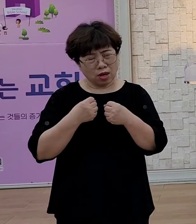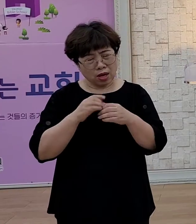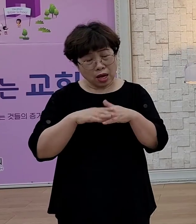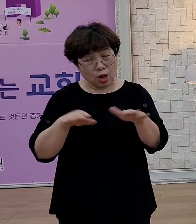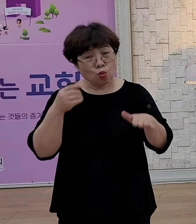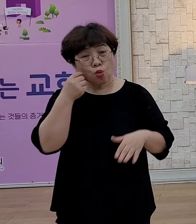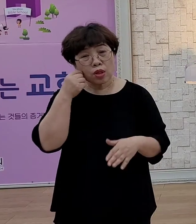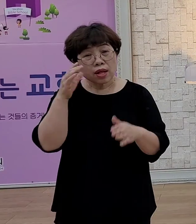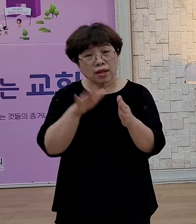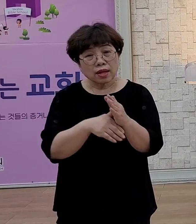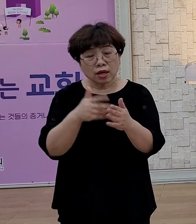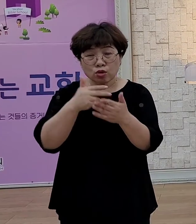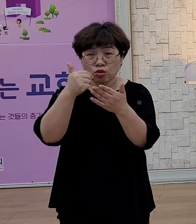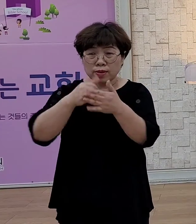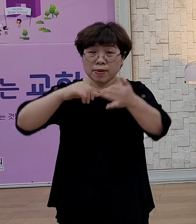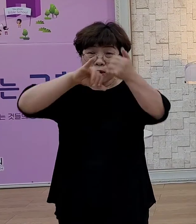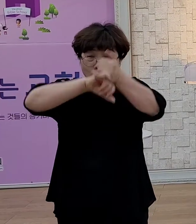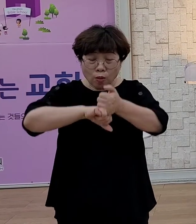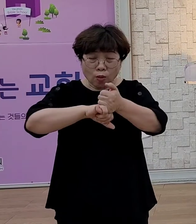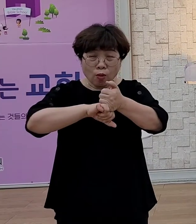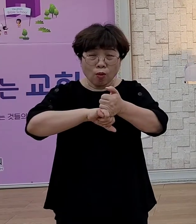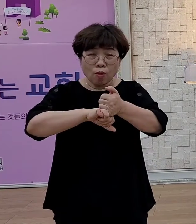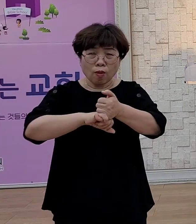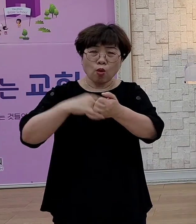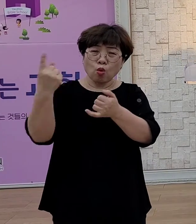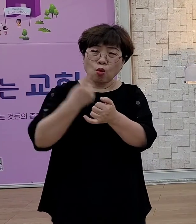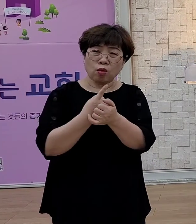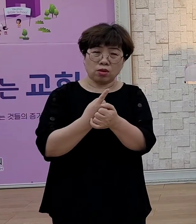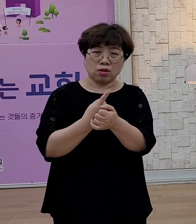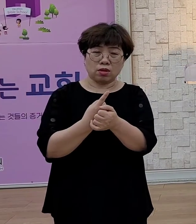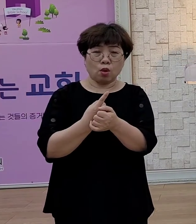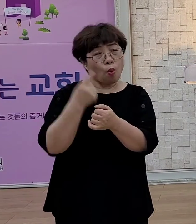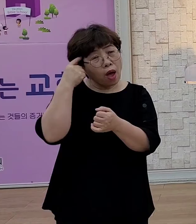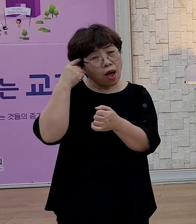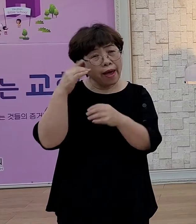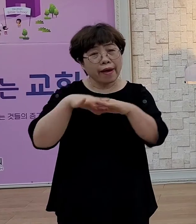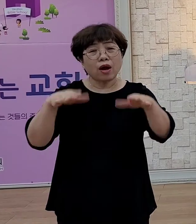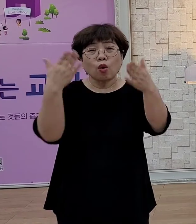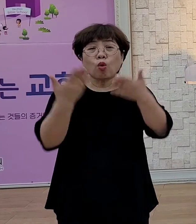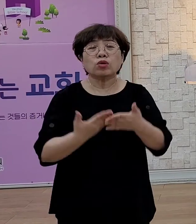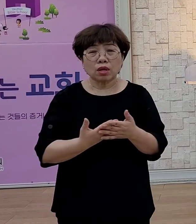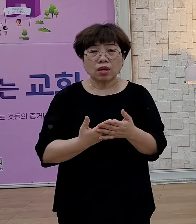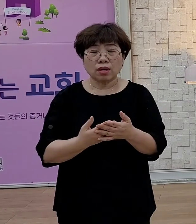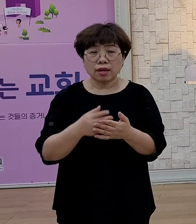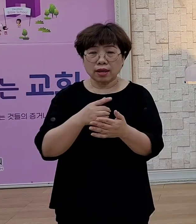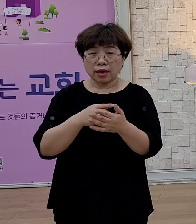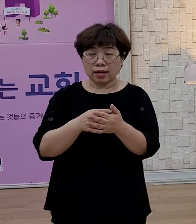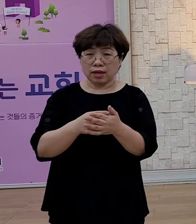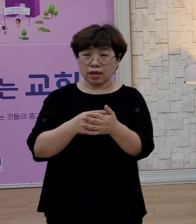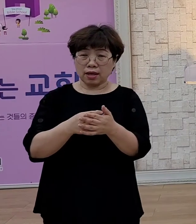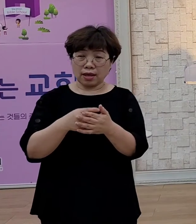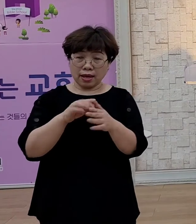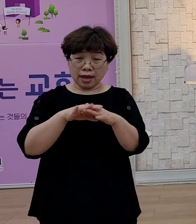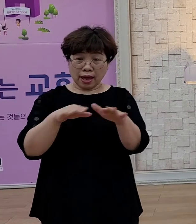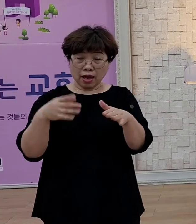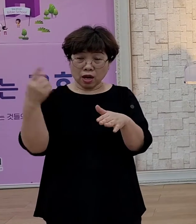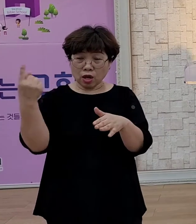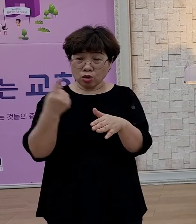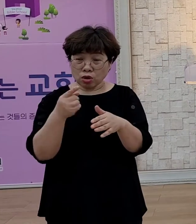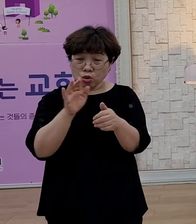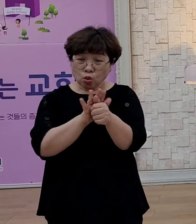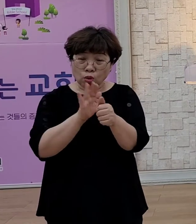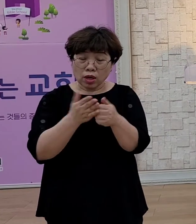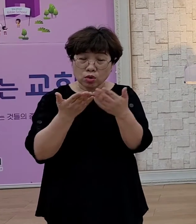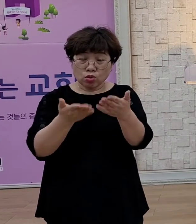때는 주님이 반드시 오십니다. 우리가 땅이 갈라지고 그